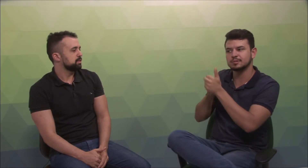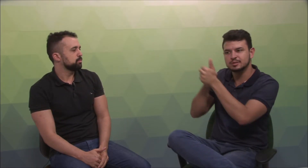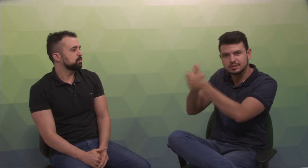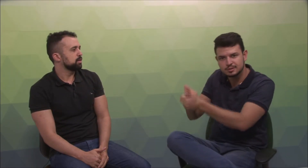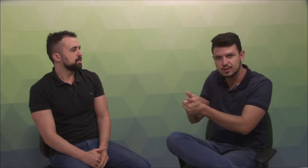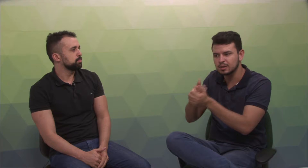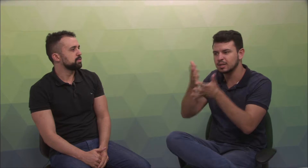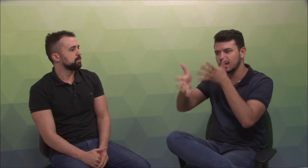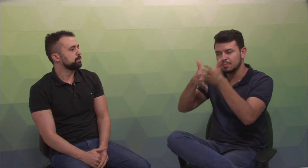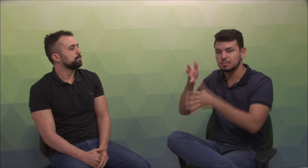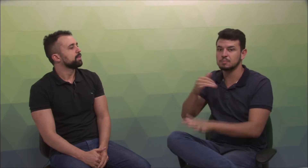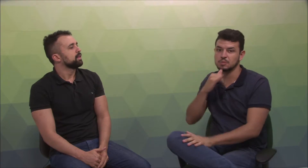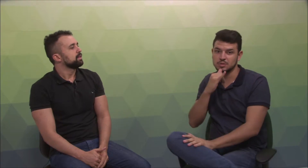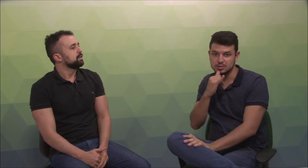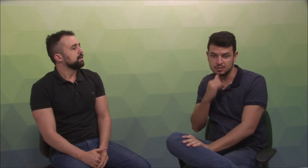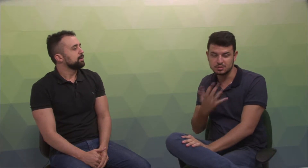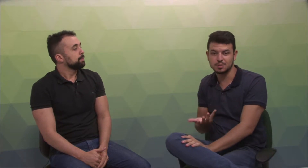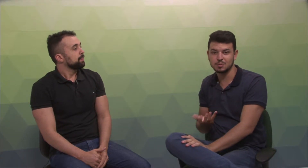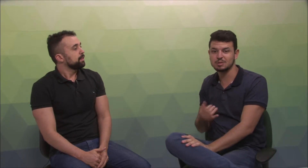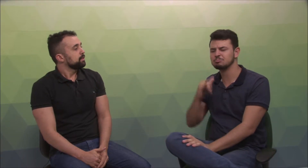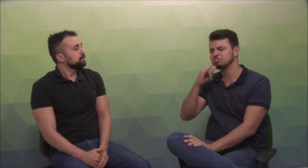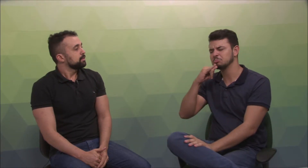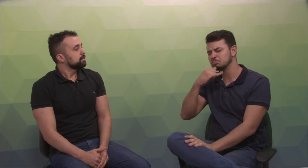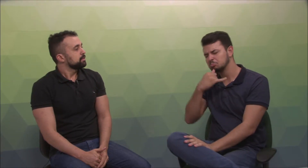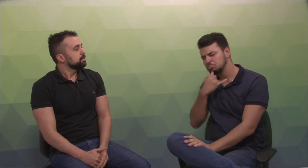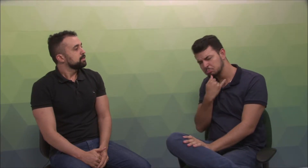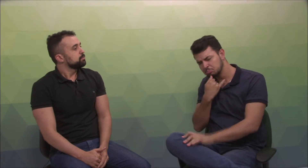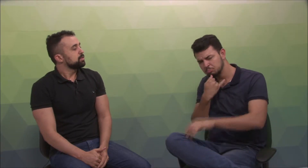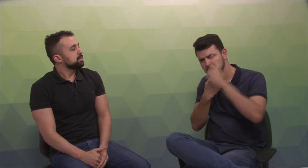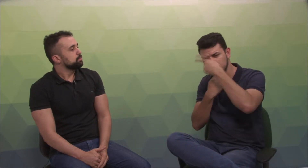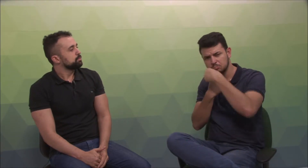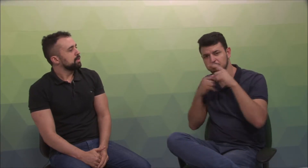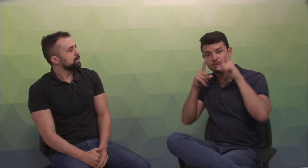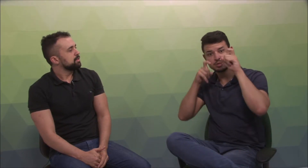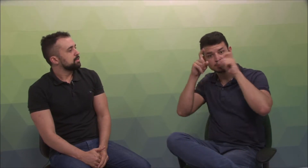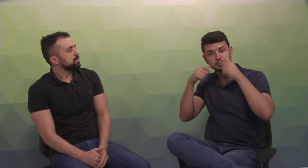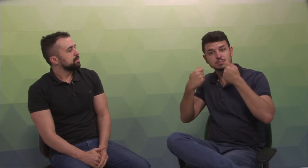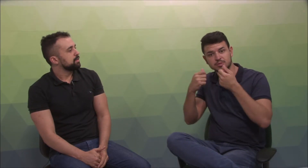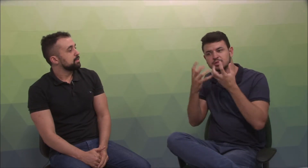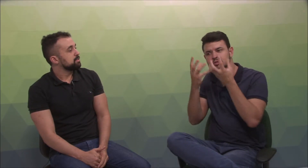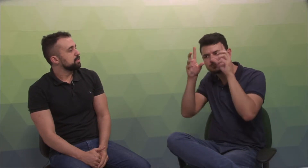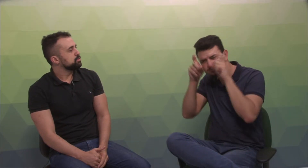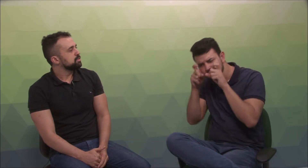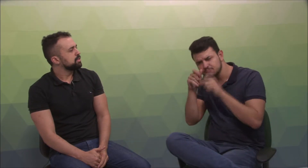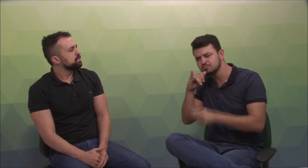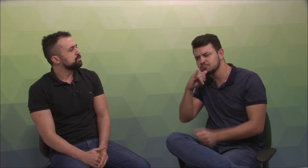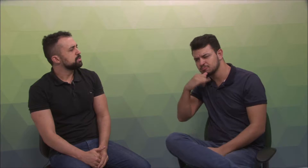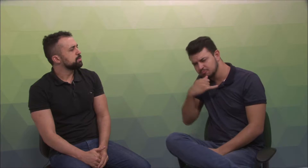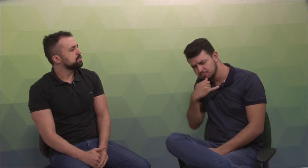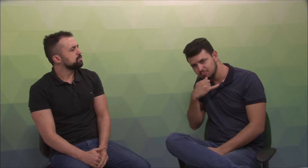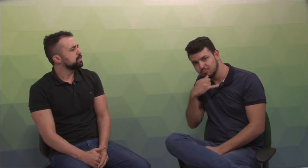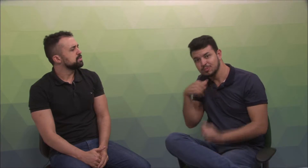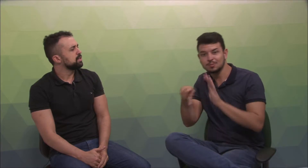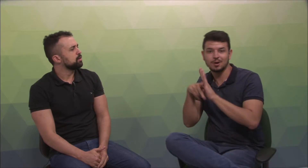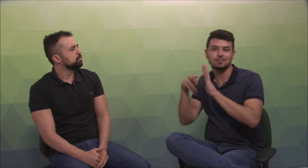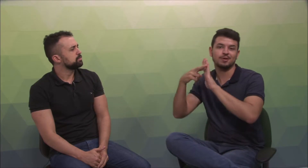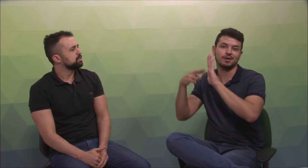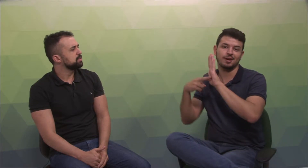línguas orais, por exemplo, né? Por exemplo, né, esse sinal de triste, a expressão facial de triste,